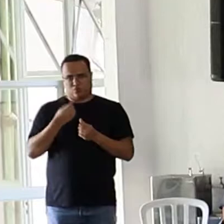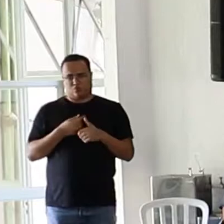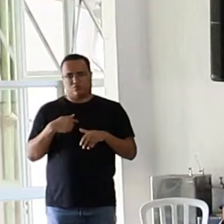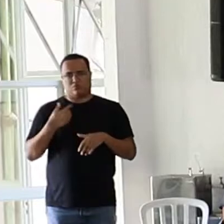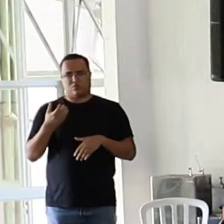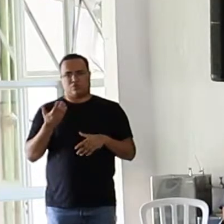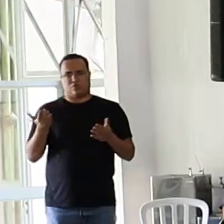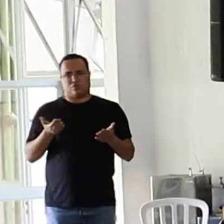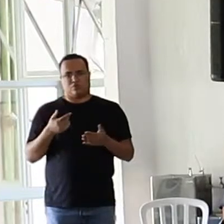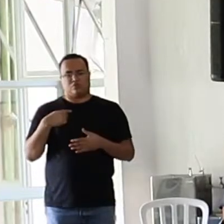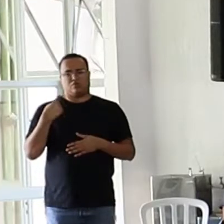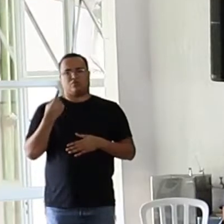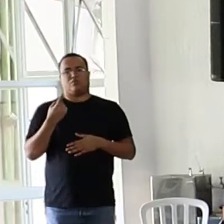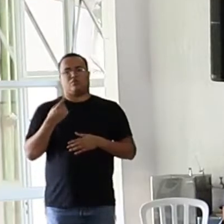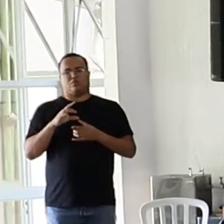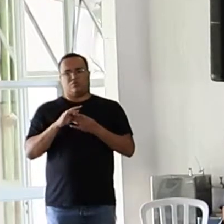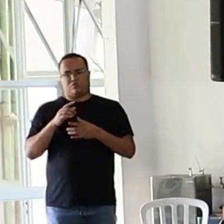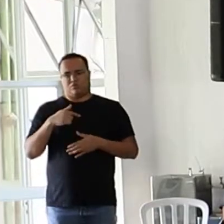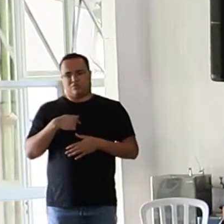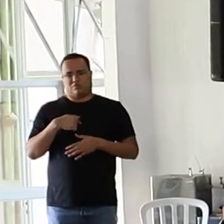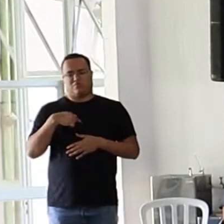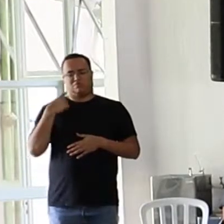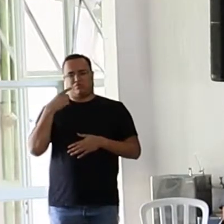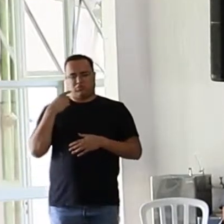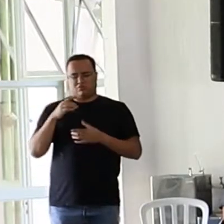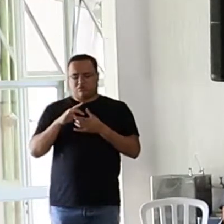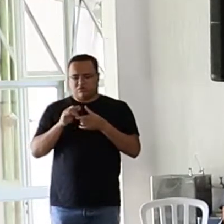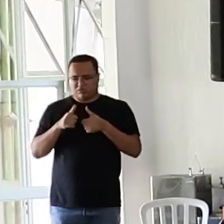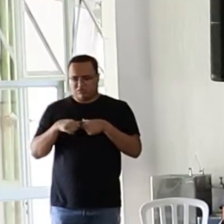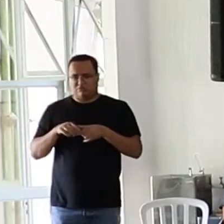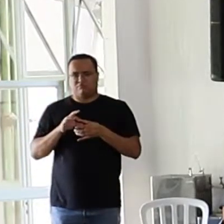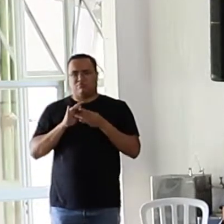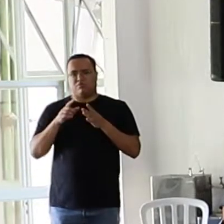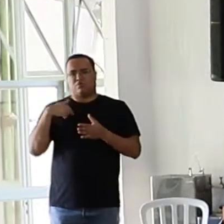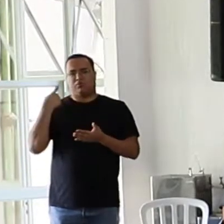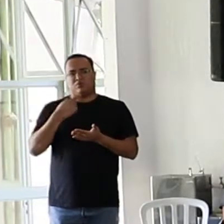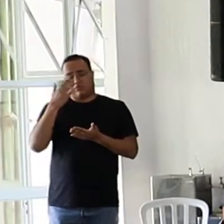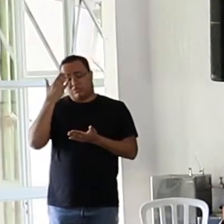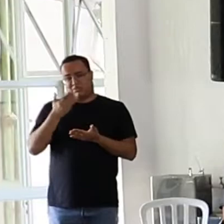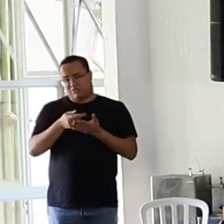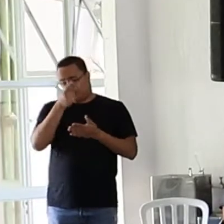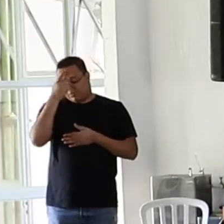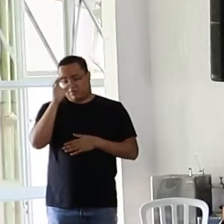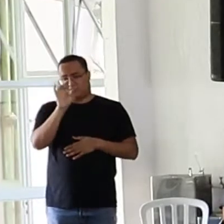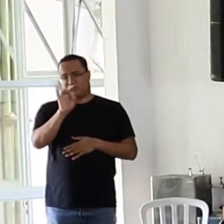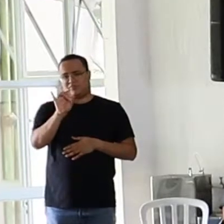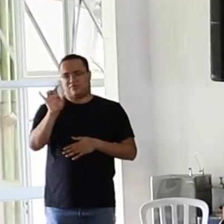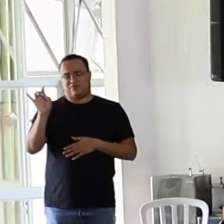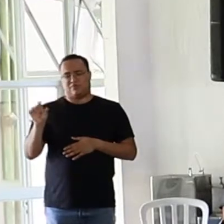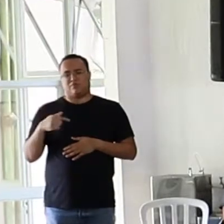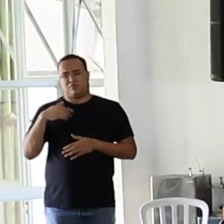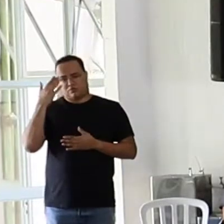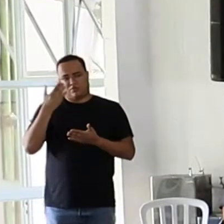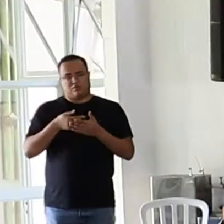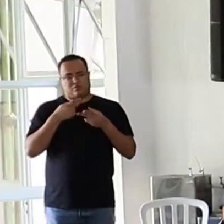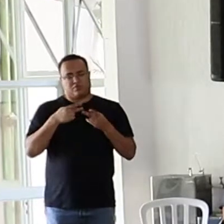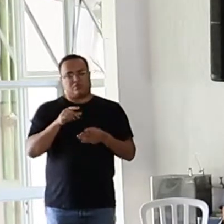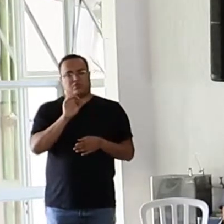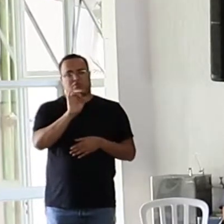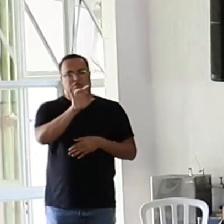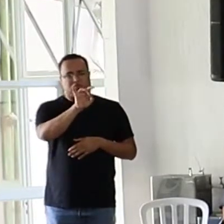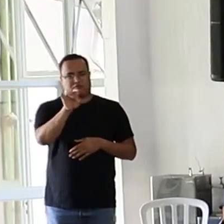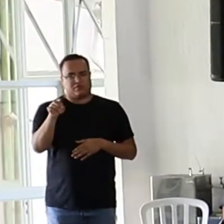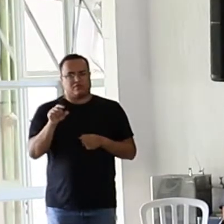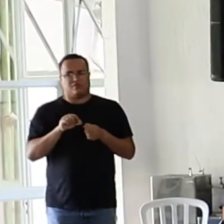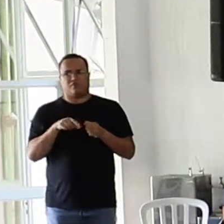eu quero colocar aqui o nosso mandato mais uma vez à disposição dizer que nós acreditamos em cada um de vocês eu acredito no projeto que cada um de vocês de volta